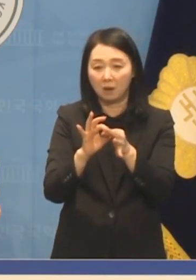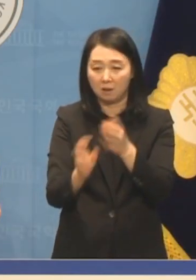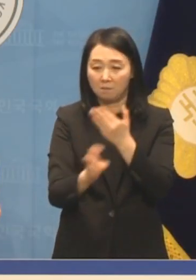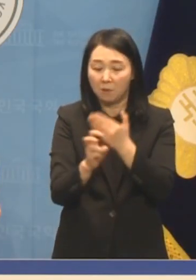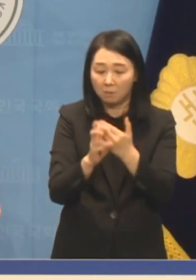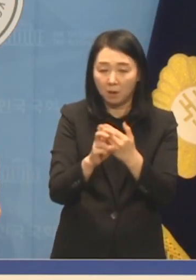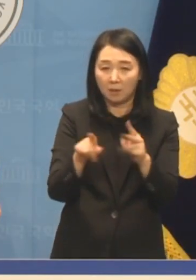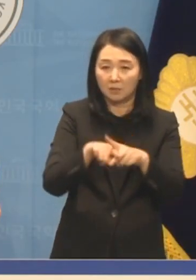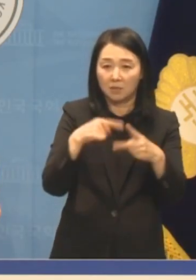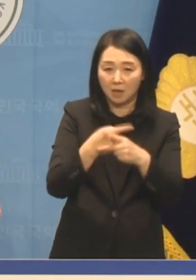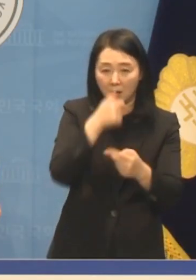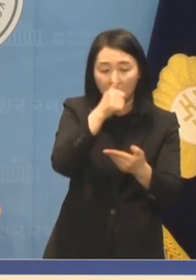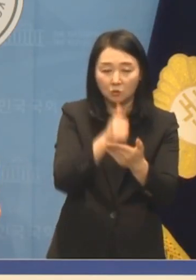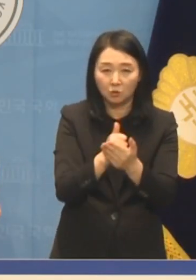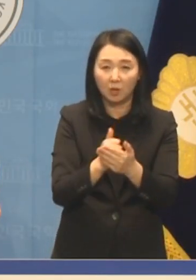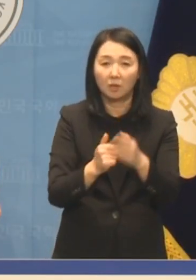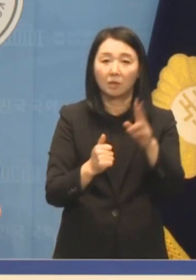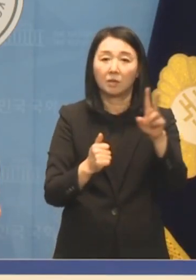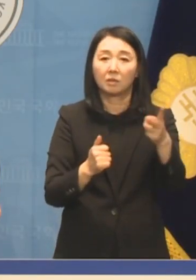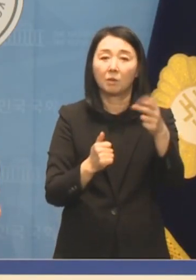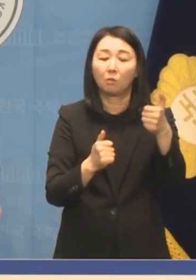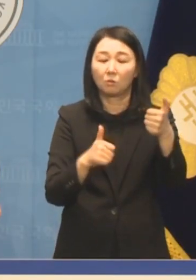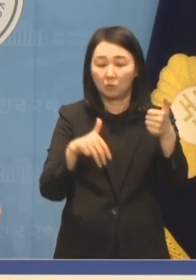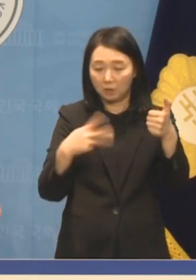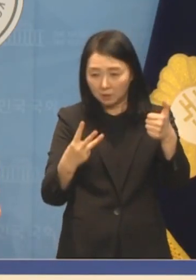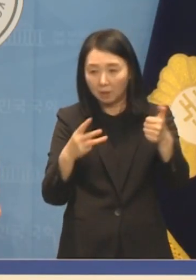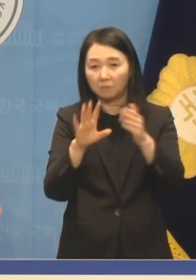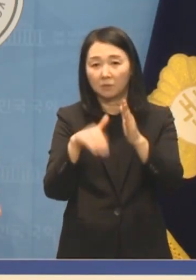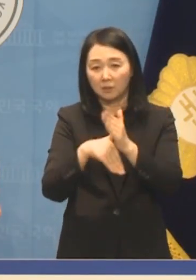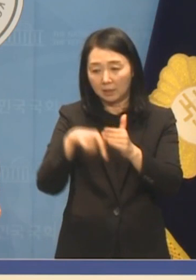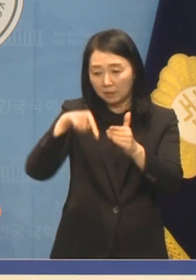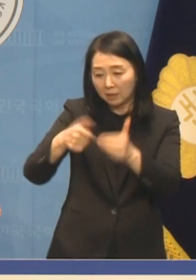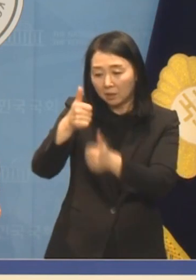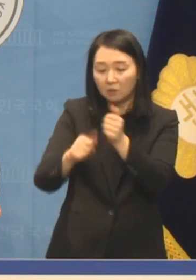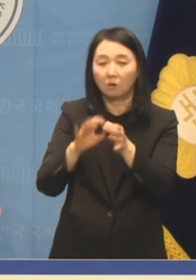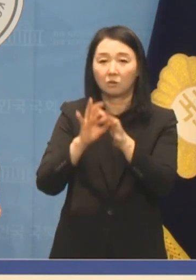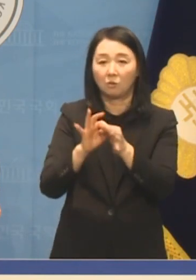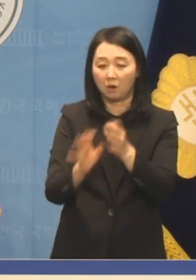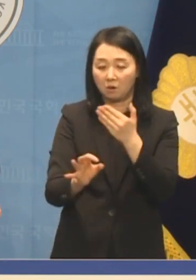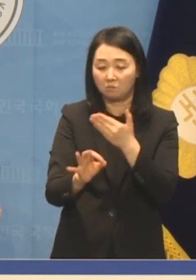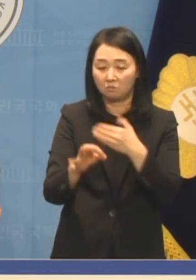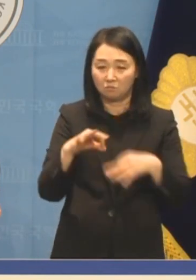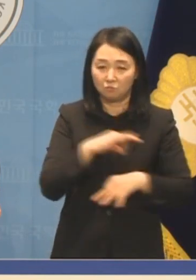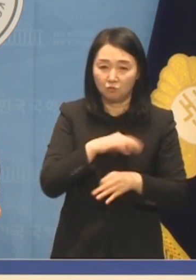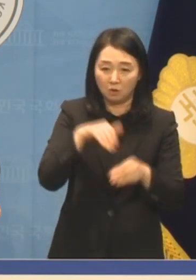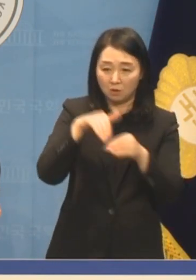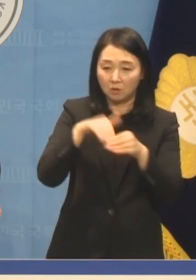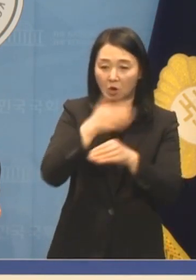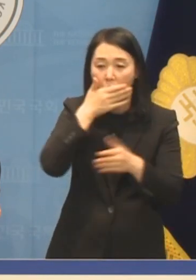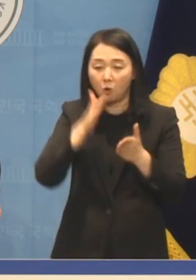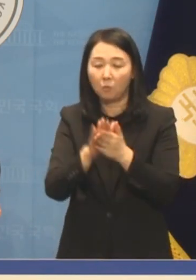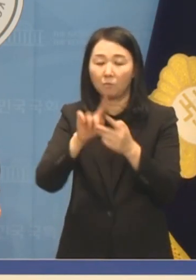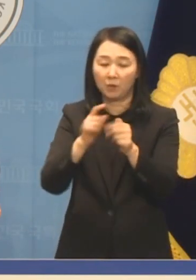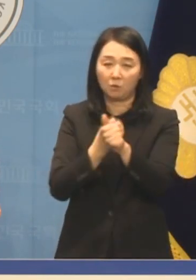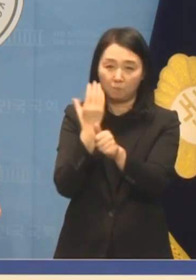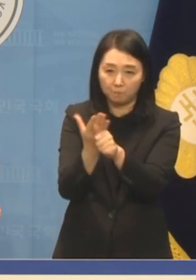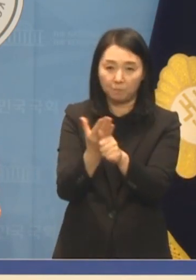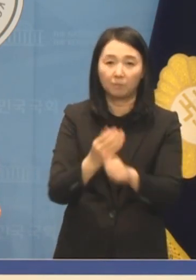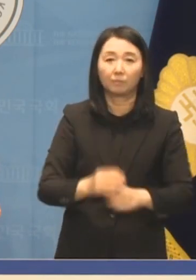이해유도죄와 제255조 제3항의 당내 경선 관련 부정선거운동죄의 공범으로